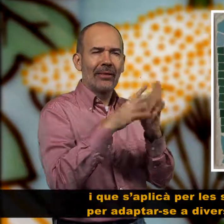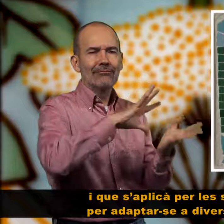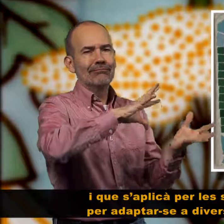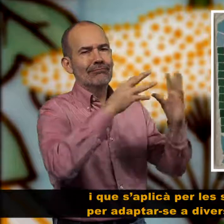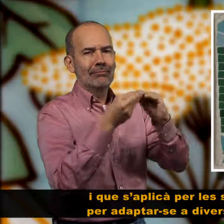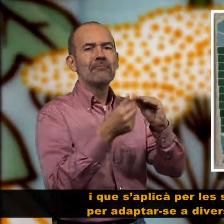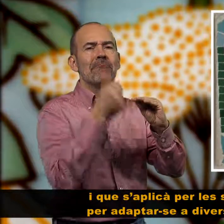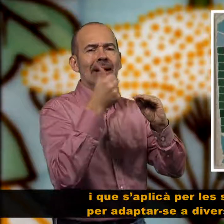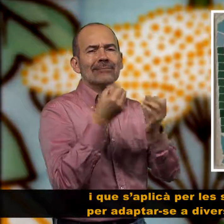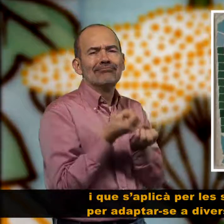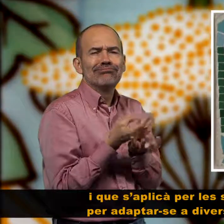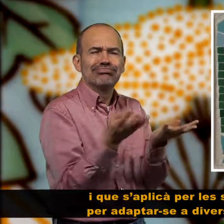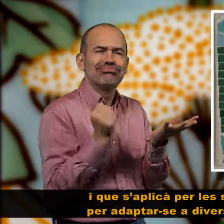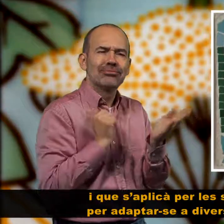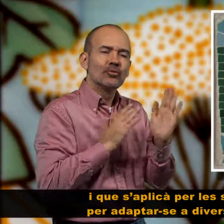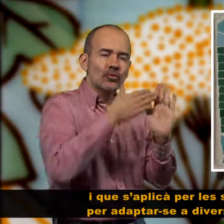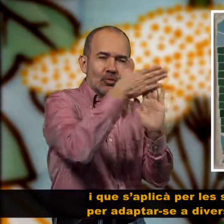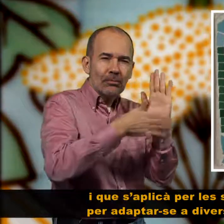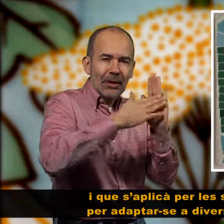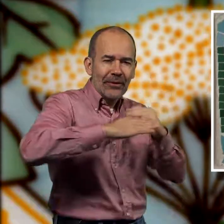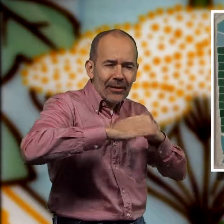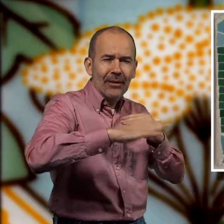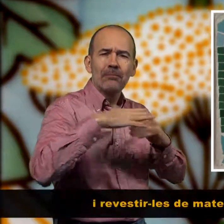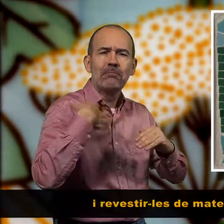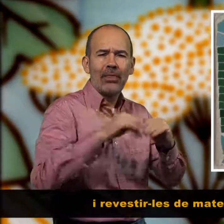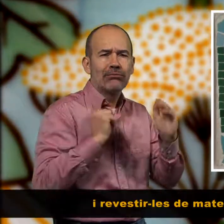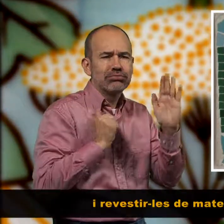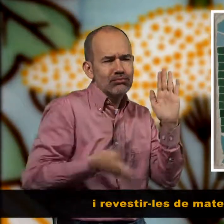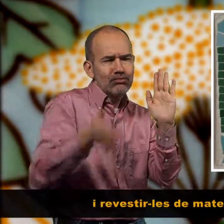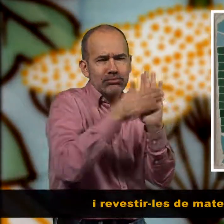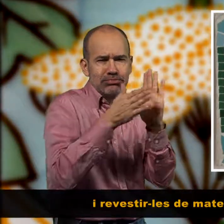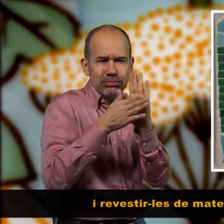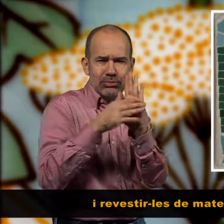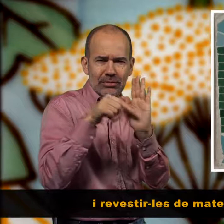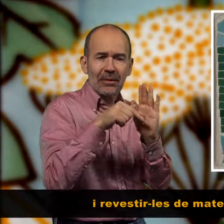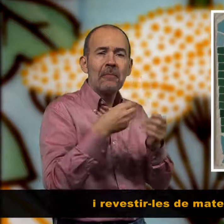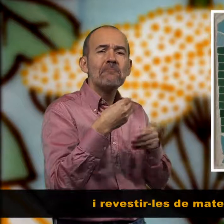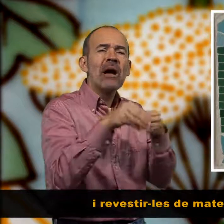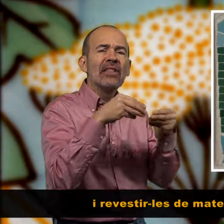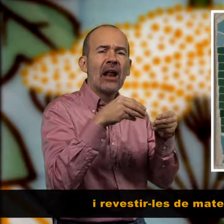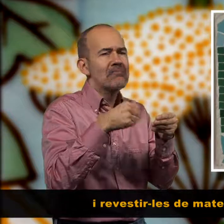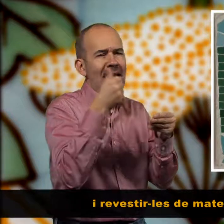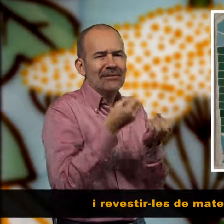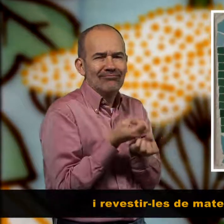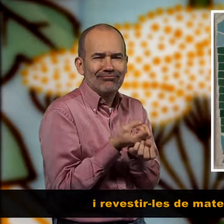diverses superfícies i revestir-les de materials diversos, especialment la ceràmica de producció autòctona.